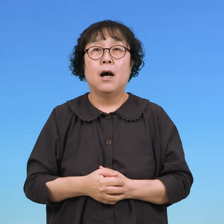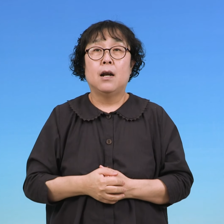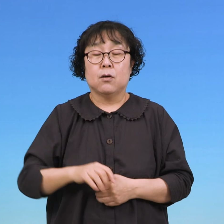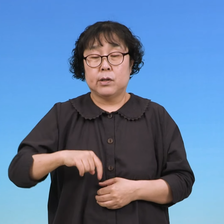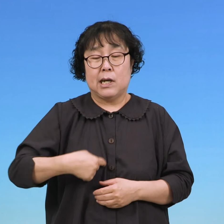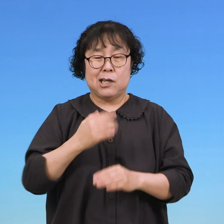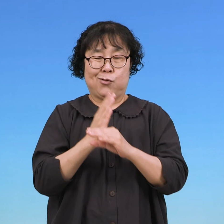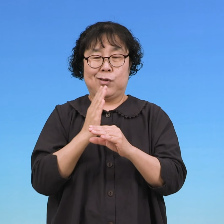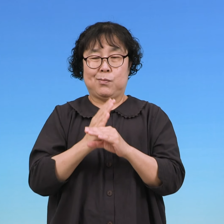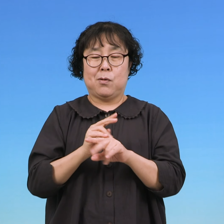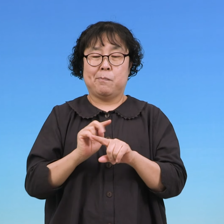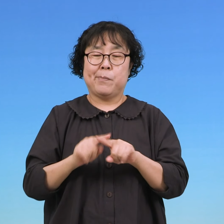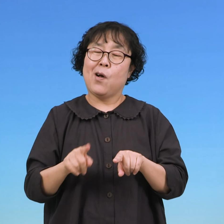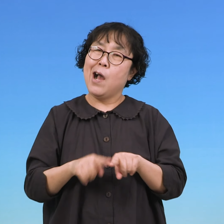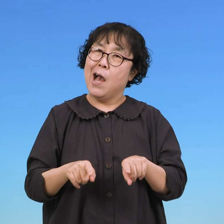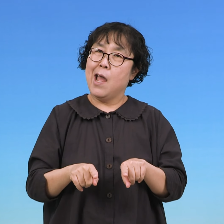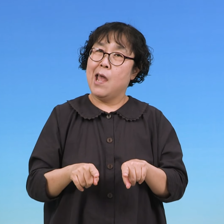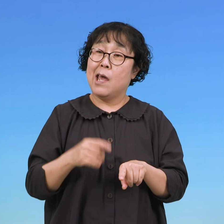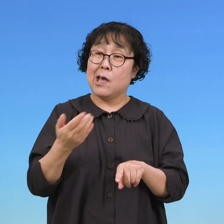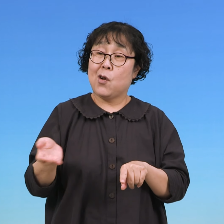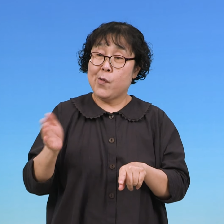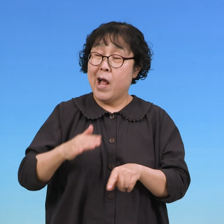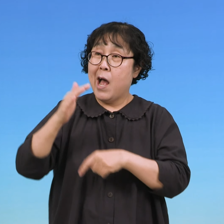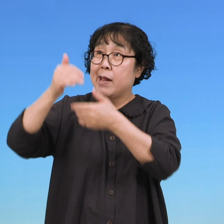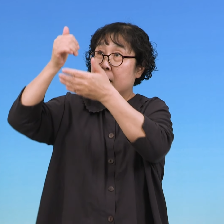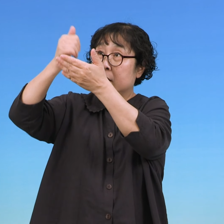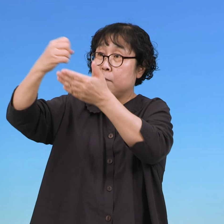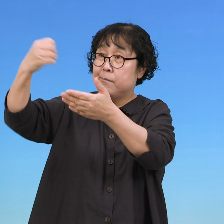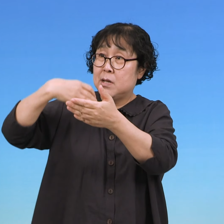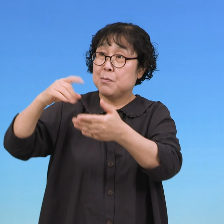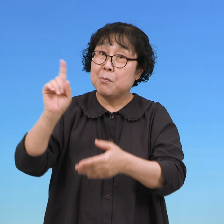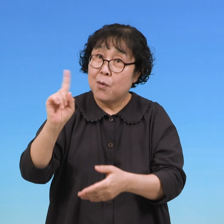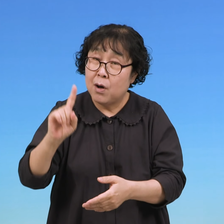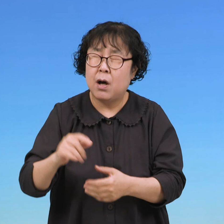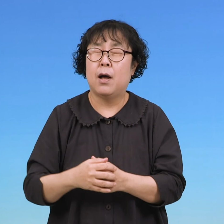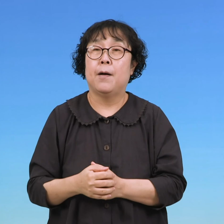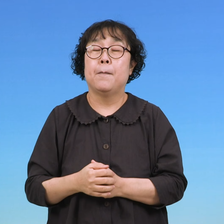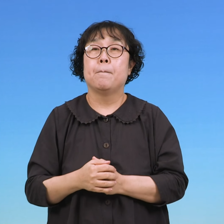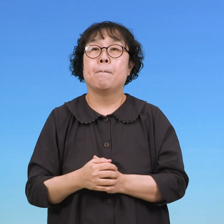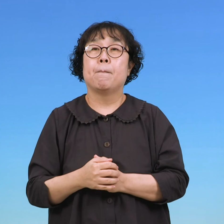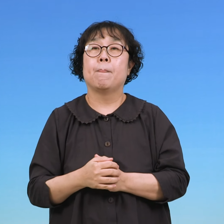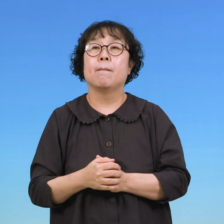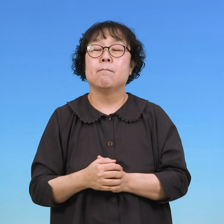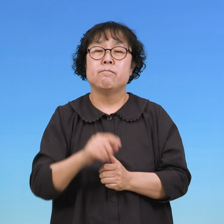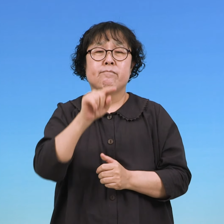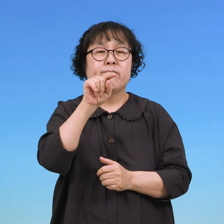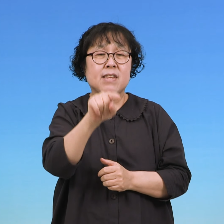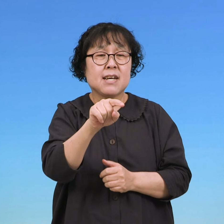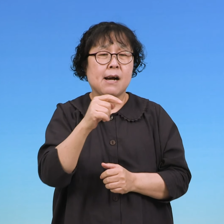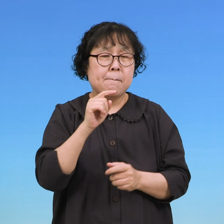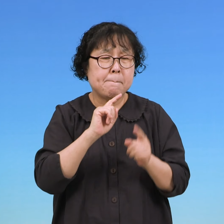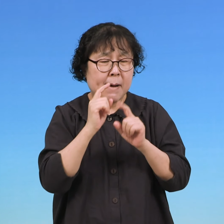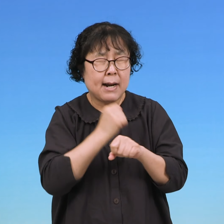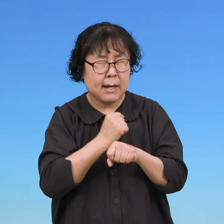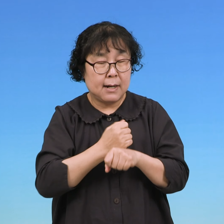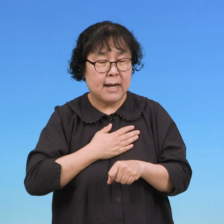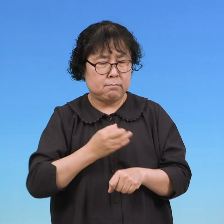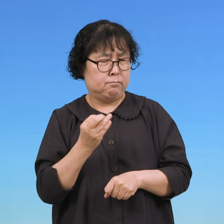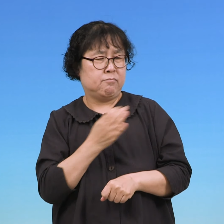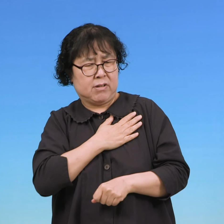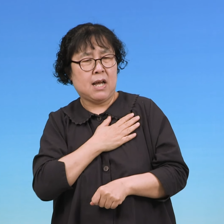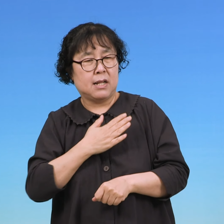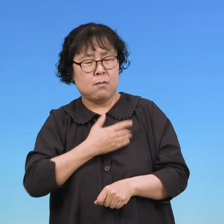기준으로 평가를 하는데 하나님이 뭐라 말씀하십니까? 주님께서 3장 17절 다시 보십시오. 너가 말하기를